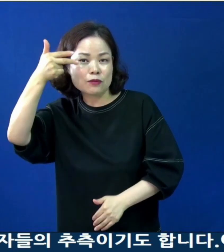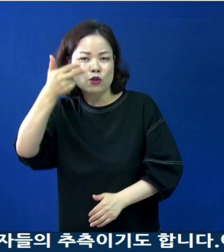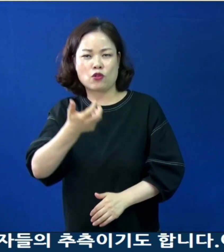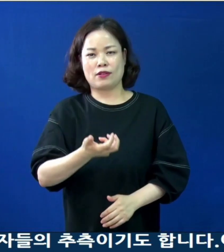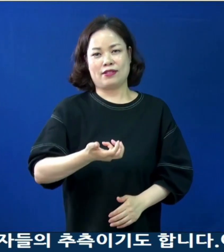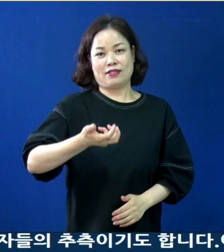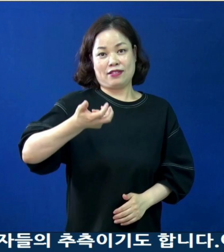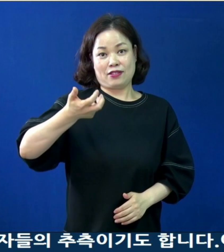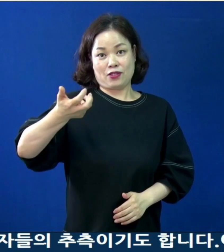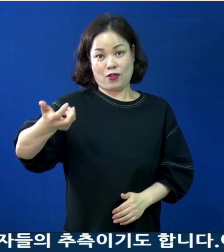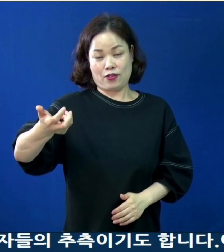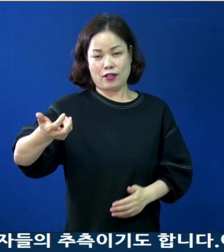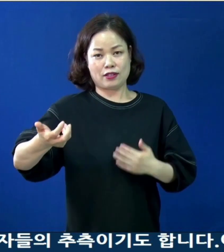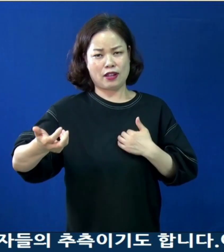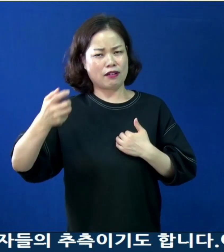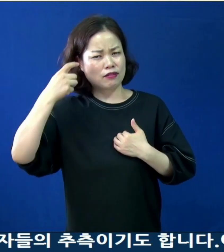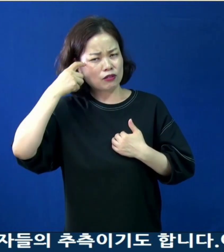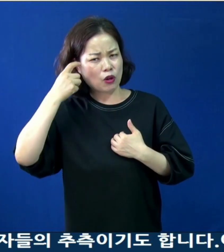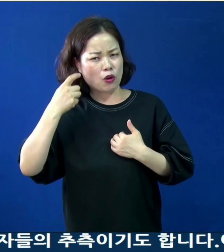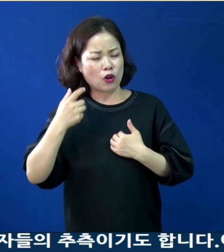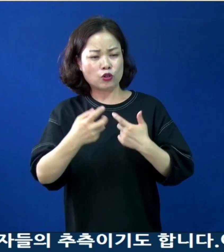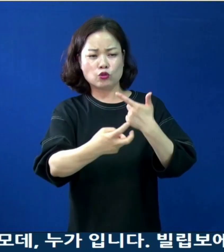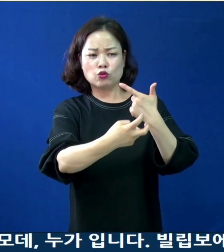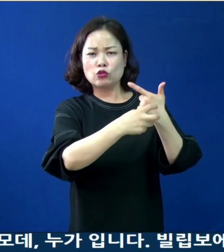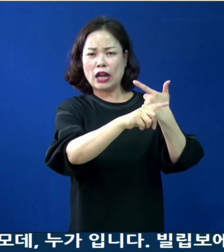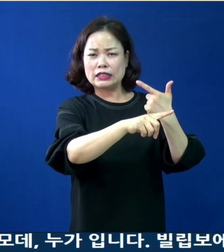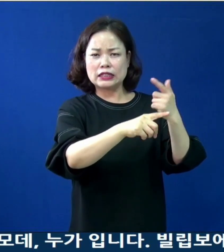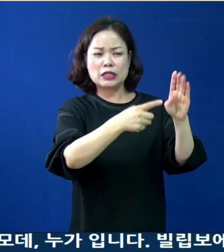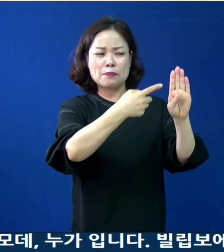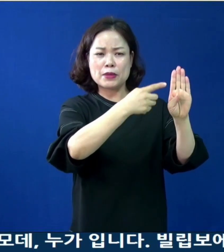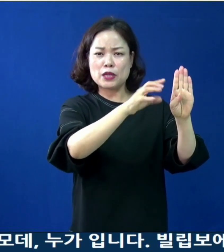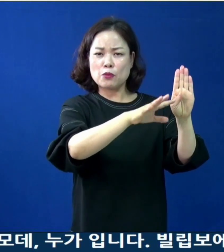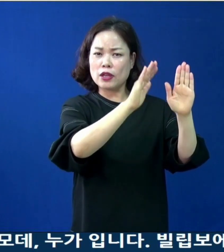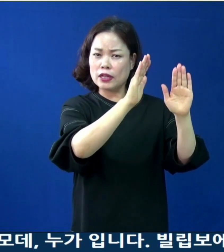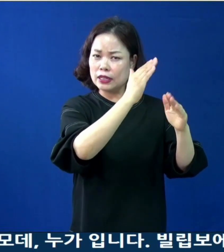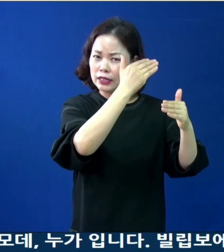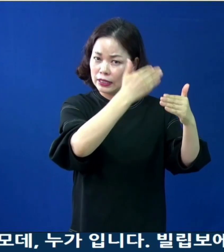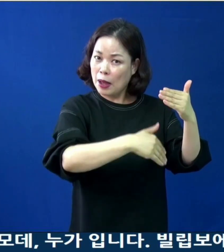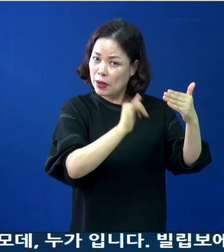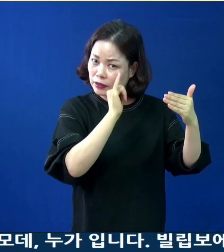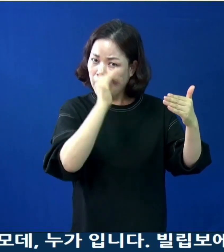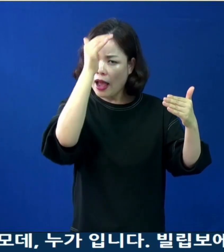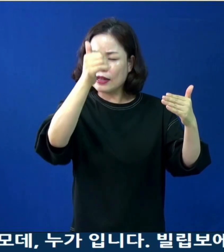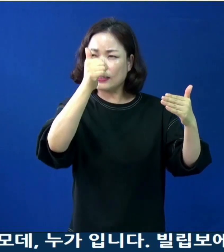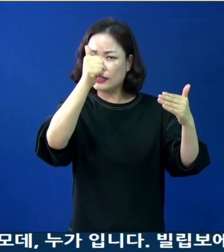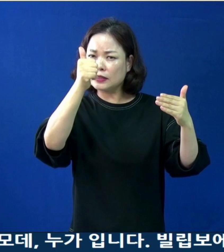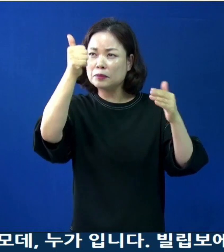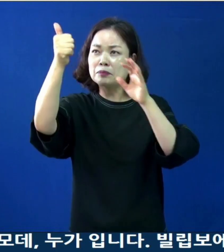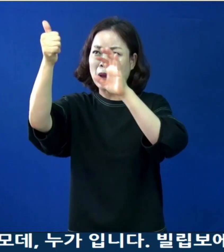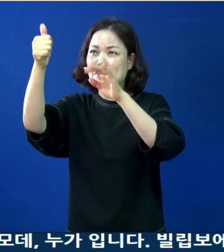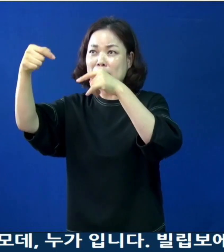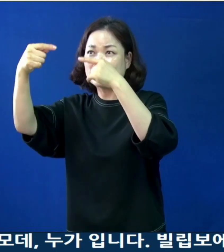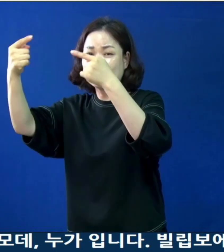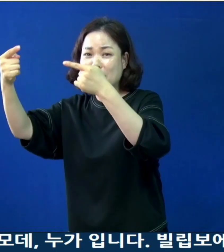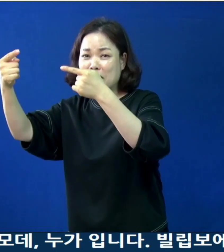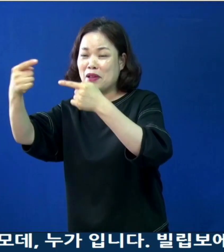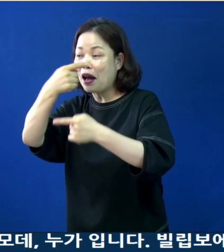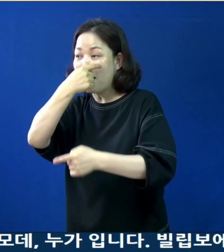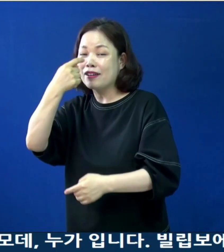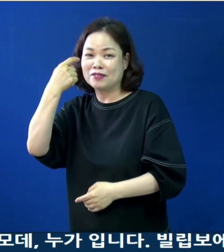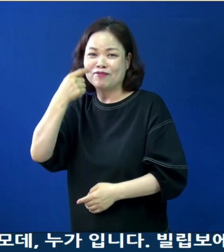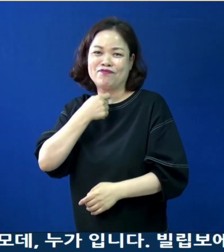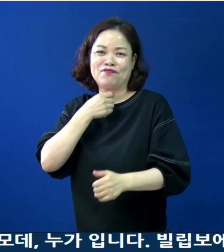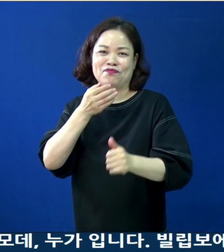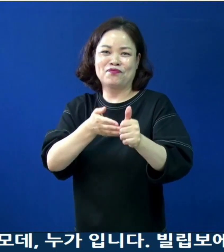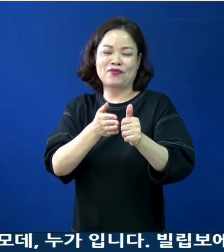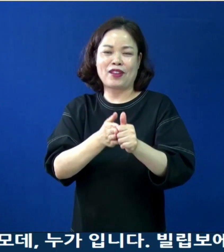떠나는 것이다. 그 제 생각에는 누가는 거기에 남았을 것이다, 이렇게 추측했는데 하나님 앞에 가서 확인해 보시라고